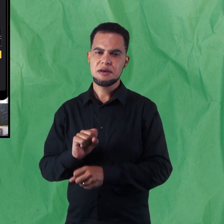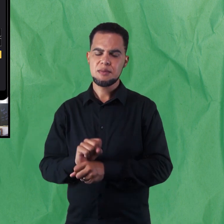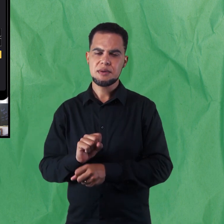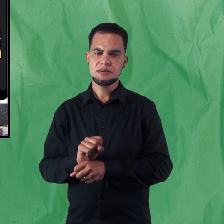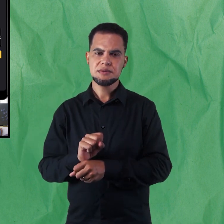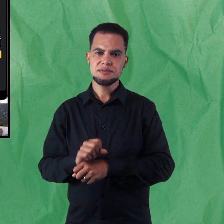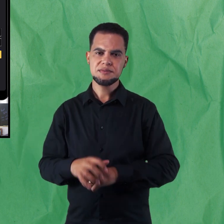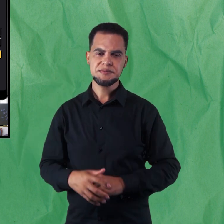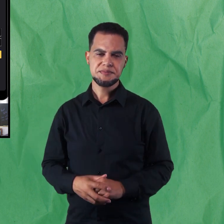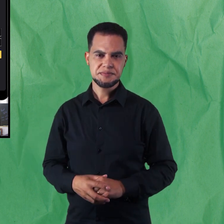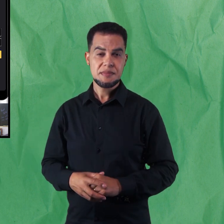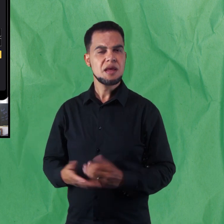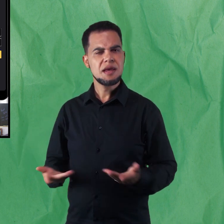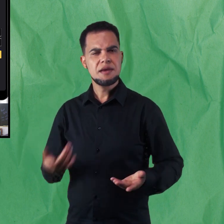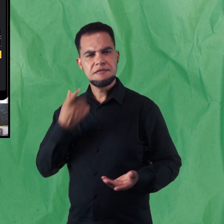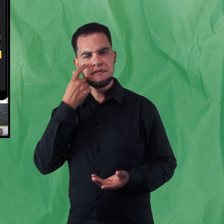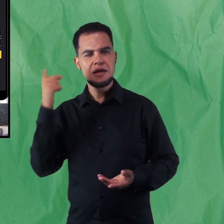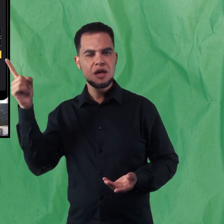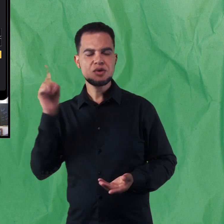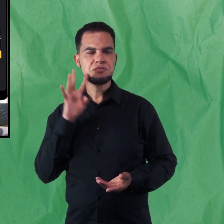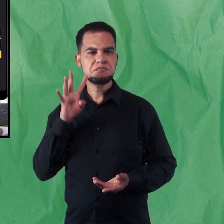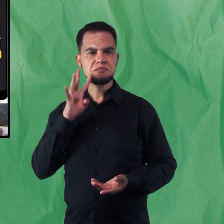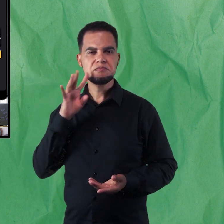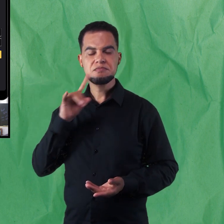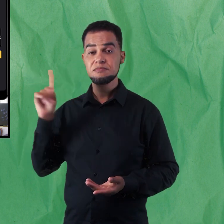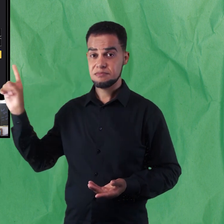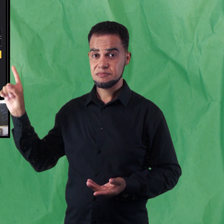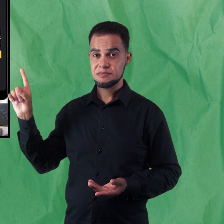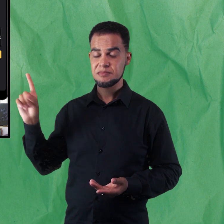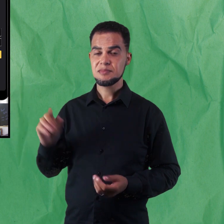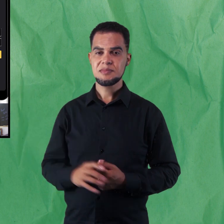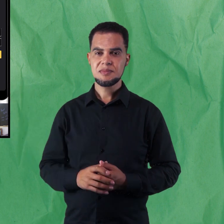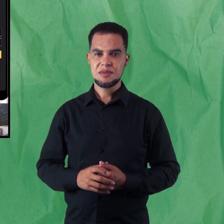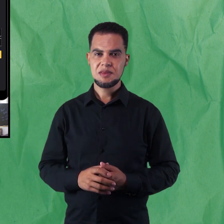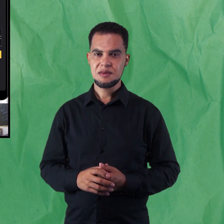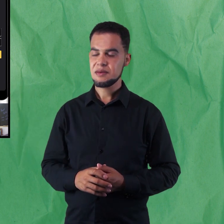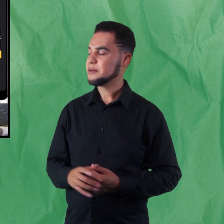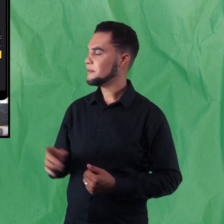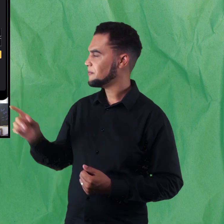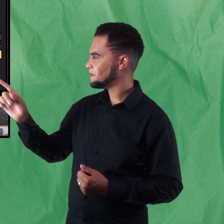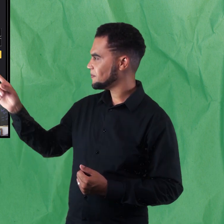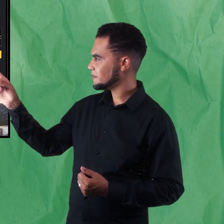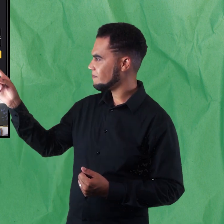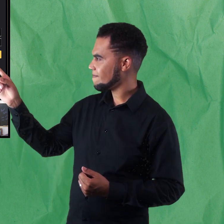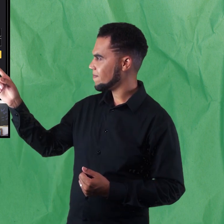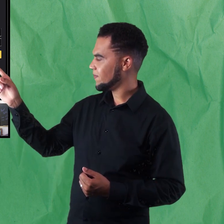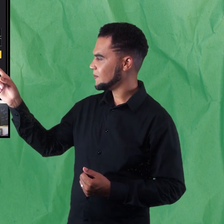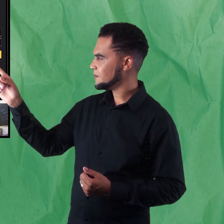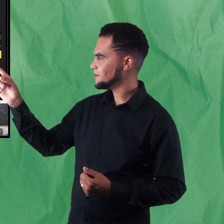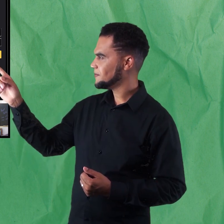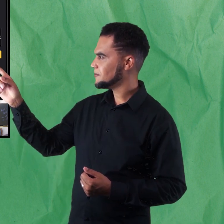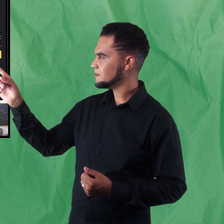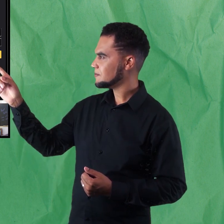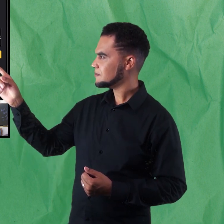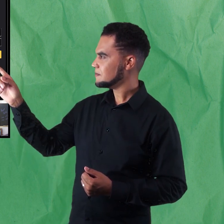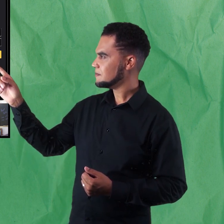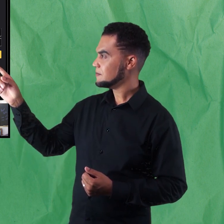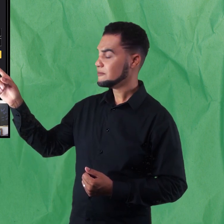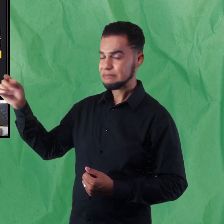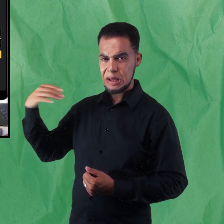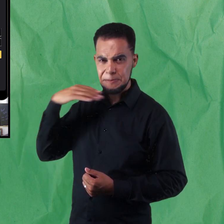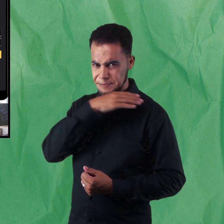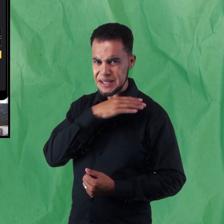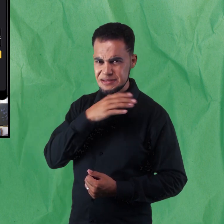aguardando. E aí, olha que bacana. On auth state changed, né? Então quando